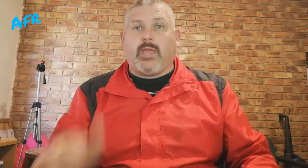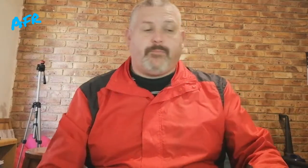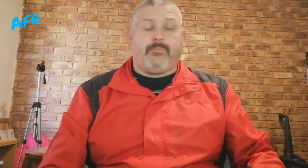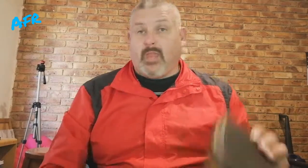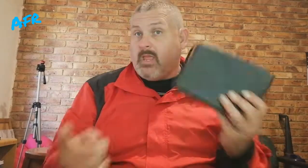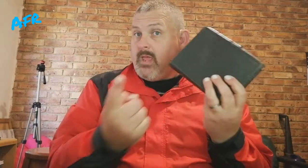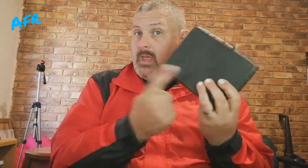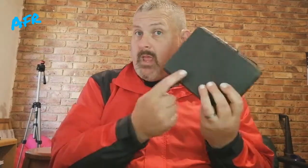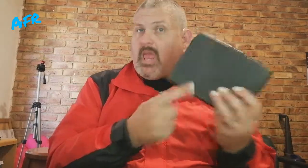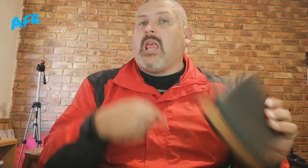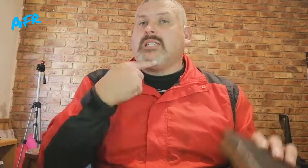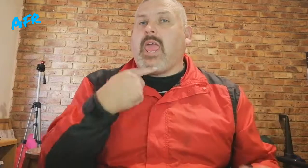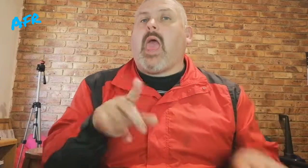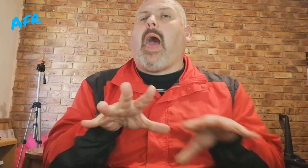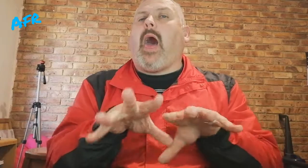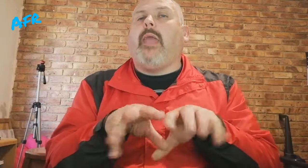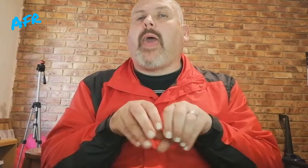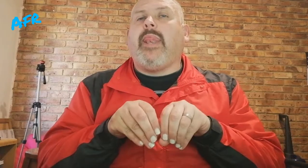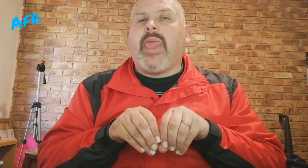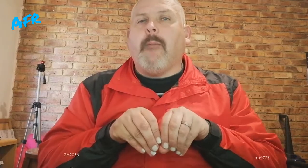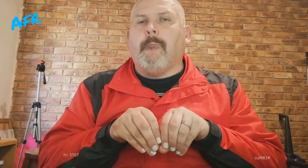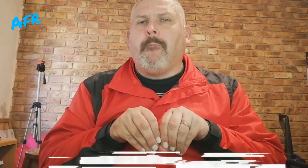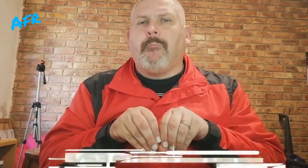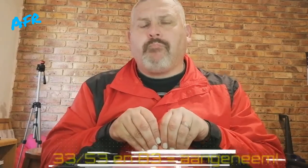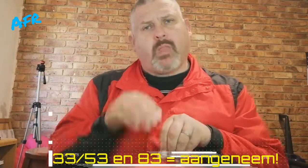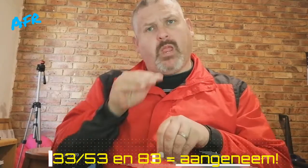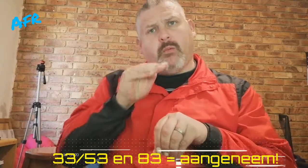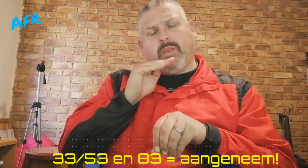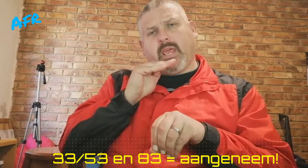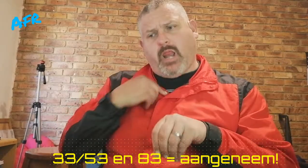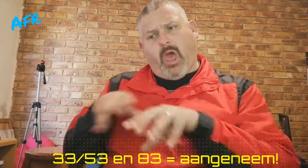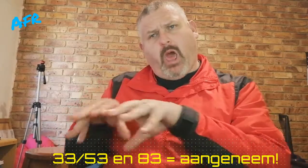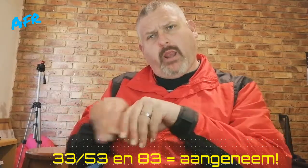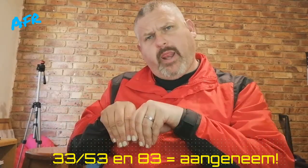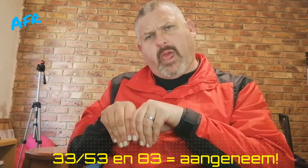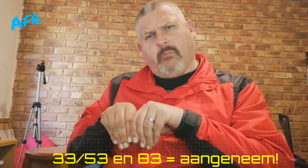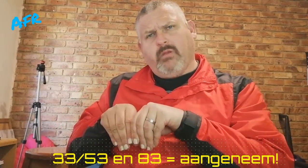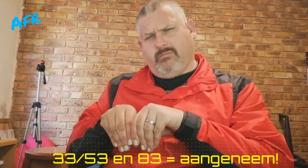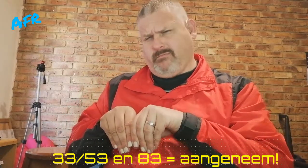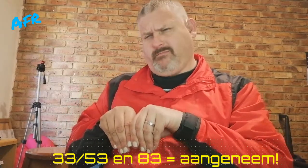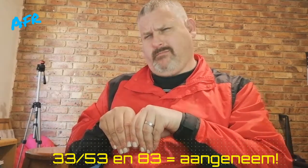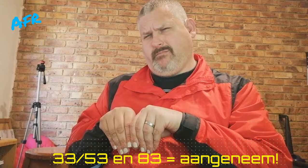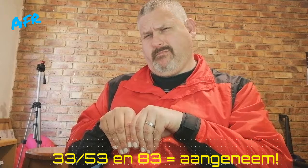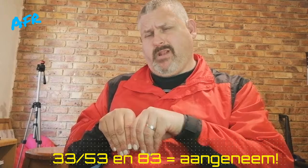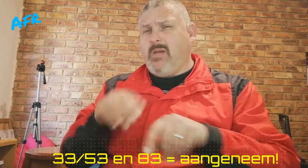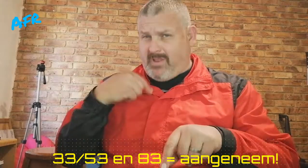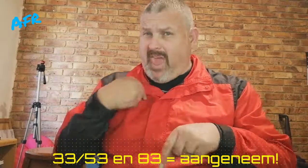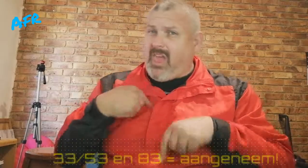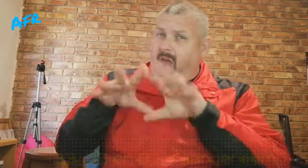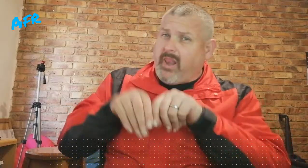Okay. Sê, aangeneem, beteken aangeneem, ek